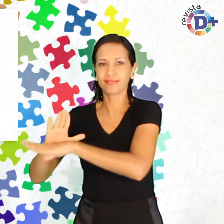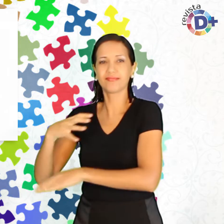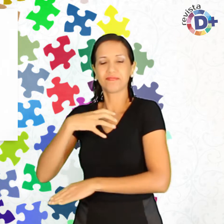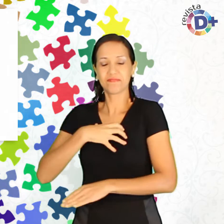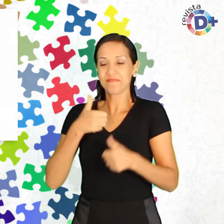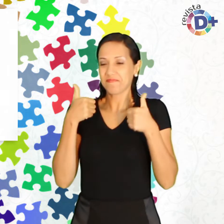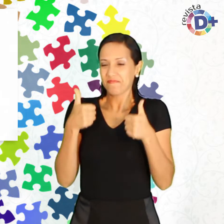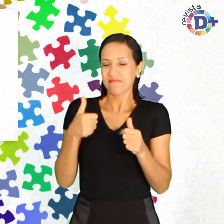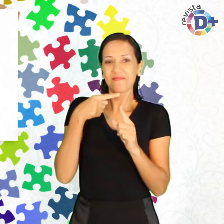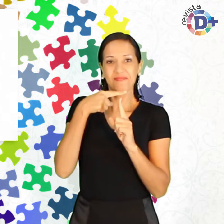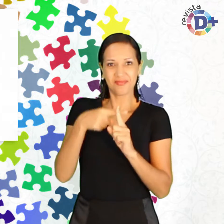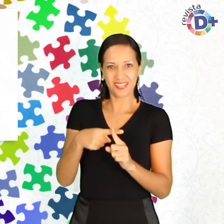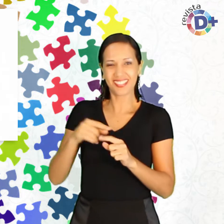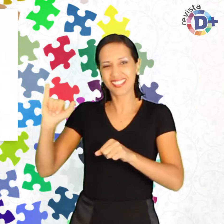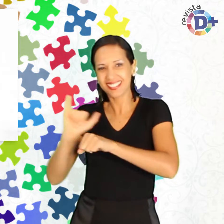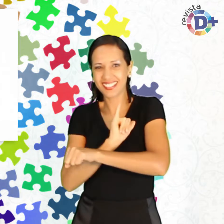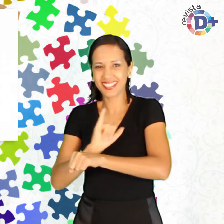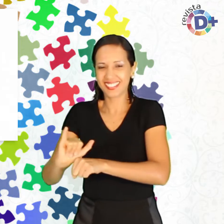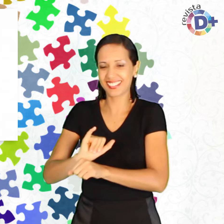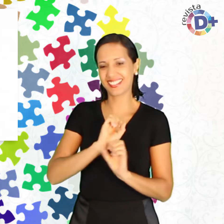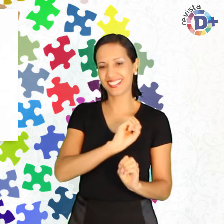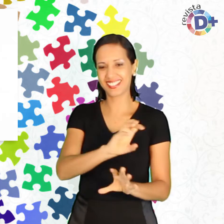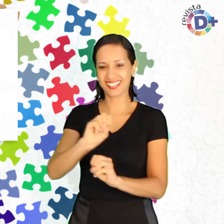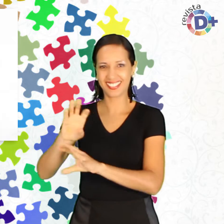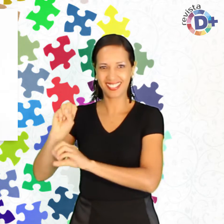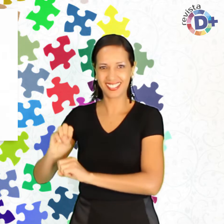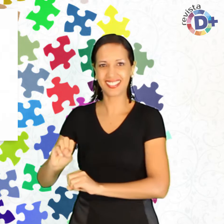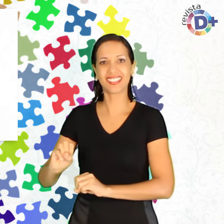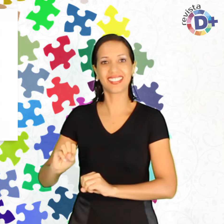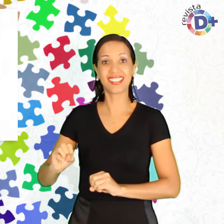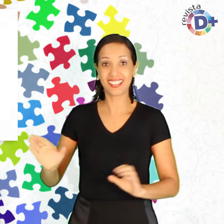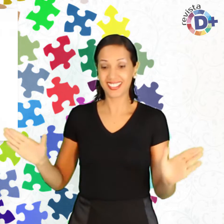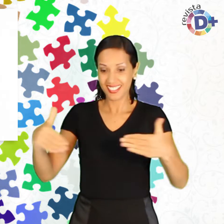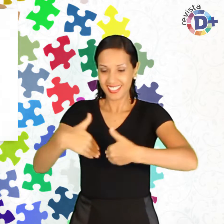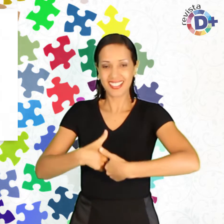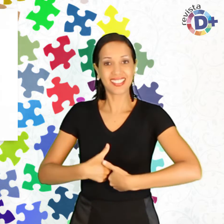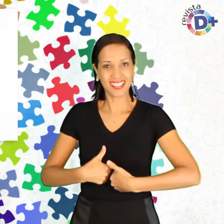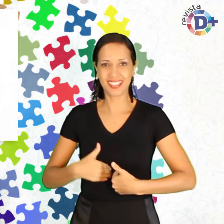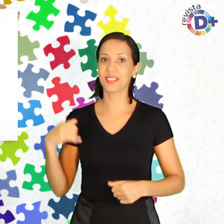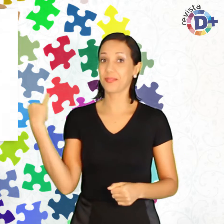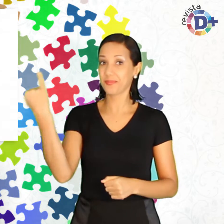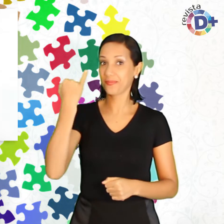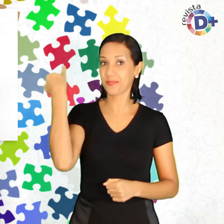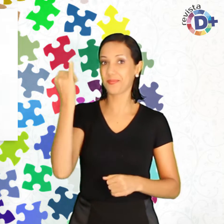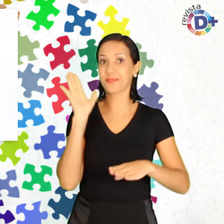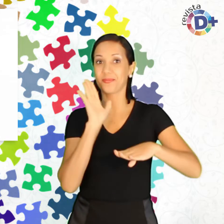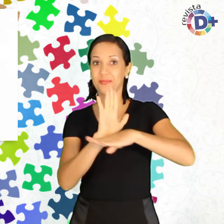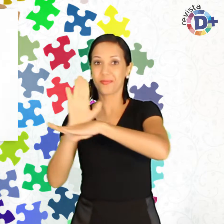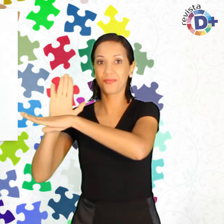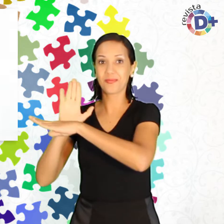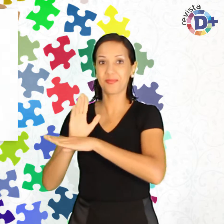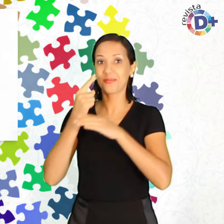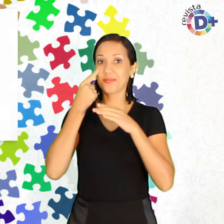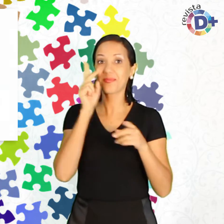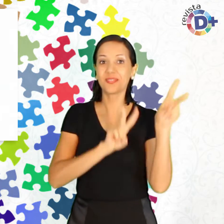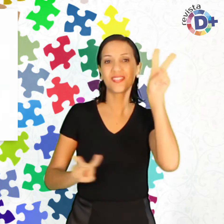apoio o comportamento positivo estratégias de ensino terra ea importância do apoio visual